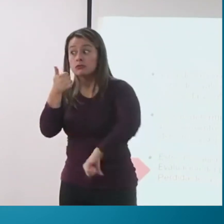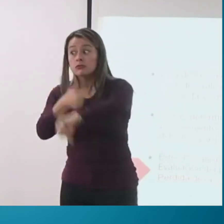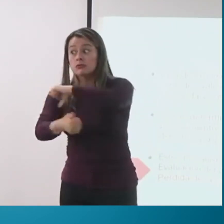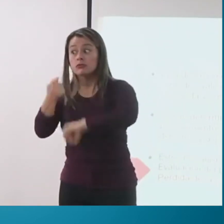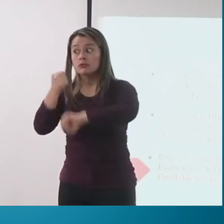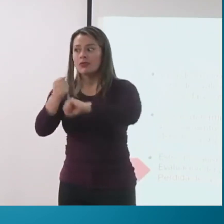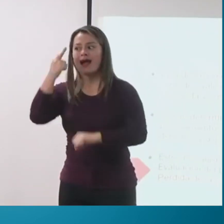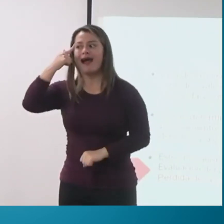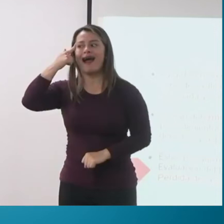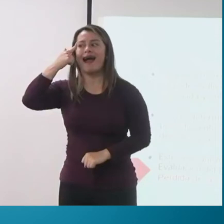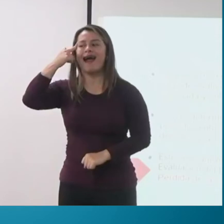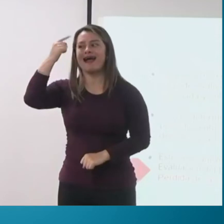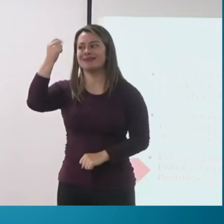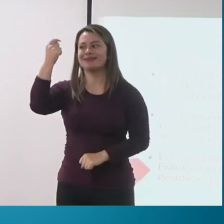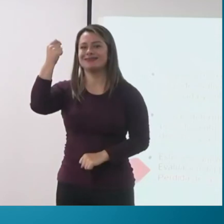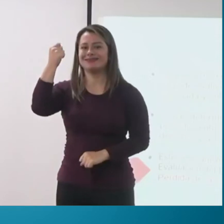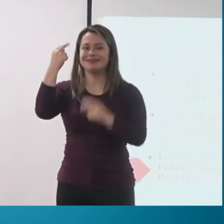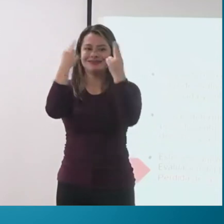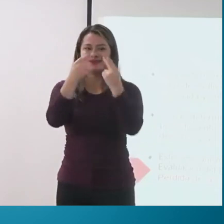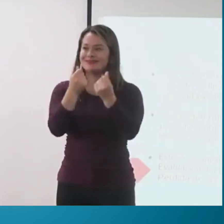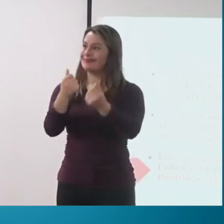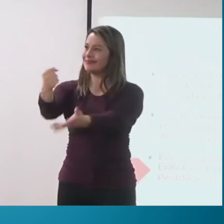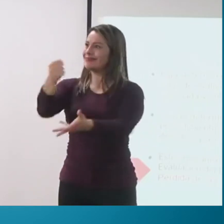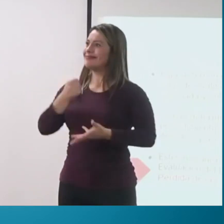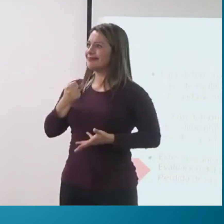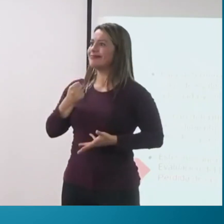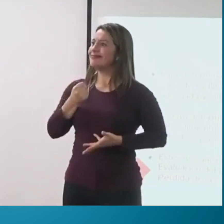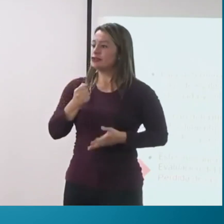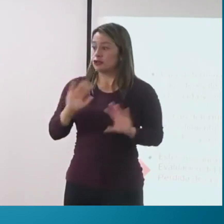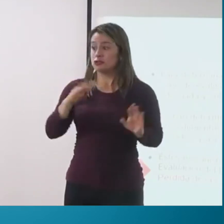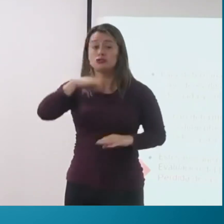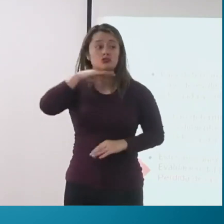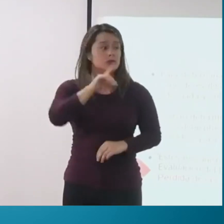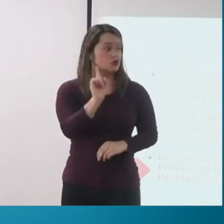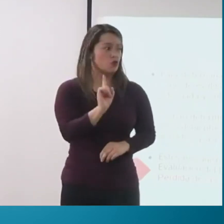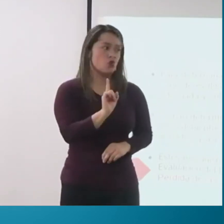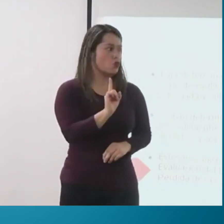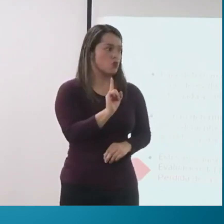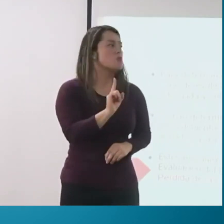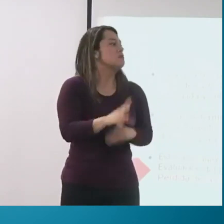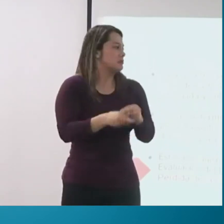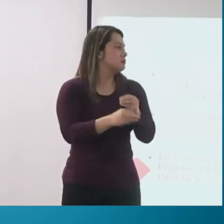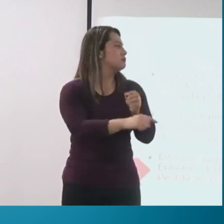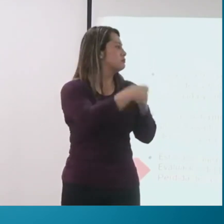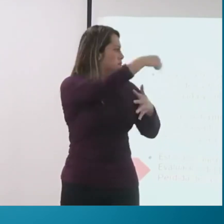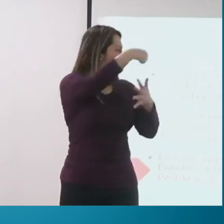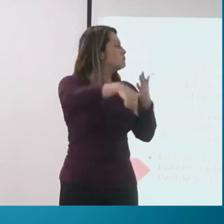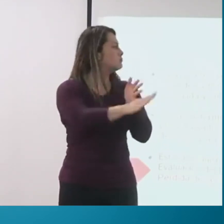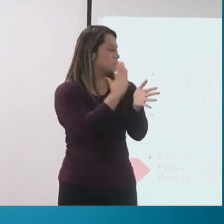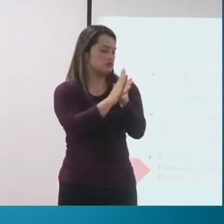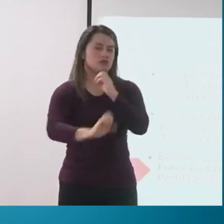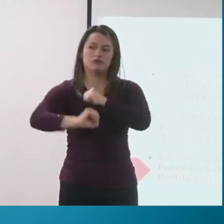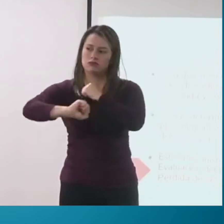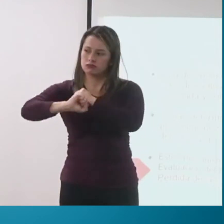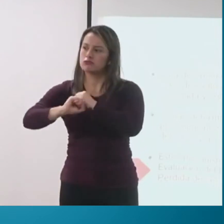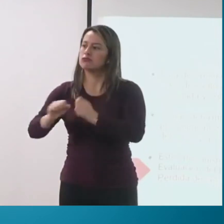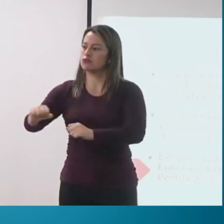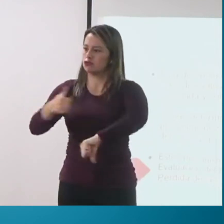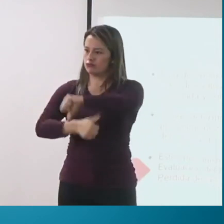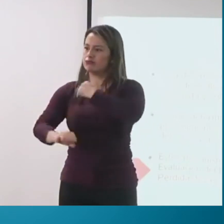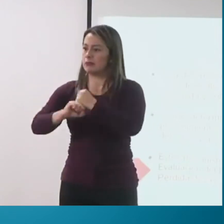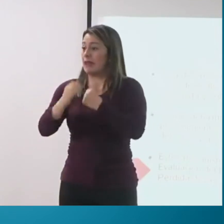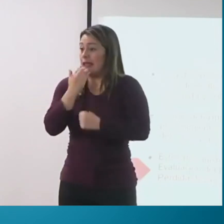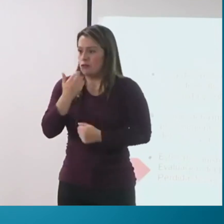estamos acostumbrados a que me compensen en dinero y la compensación no solamente es dinero. Pero en Colombia sí hemos tenido un sistema muy que si yo no me